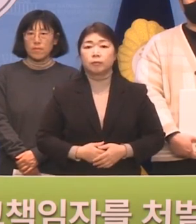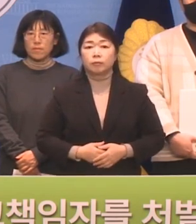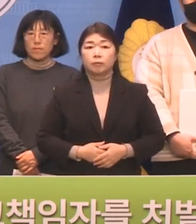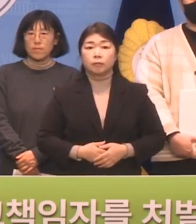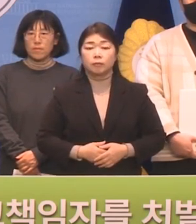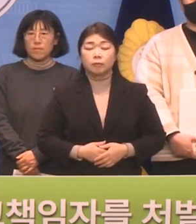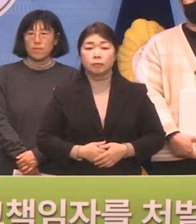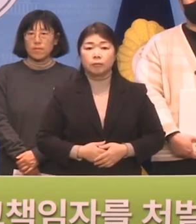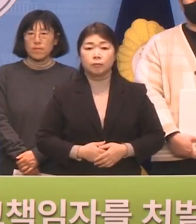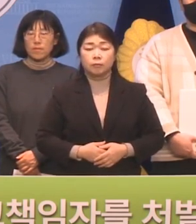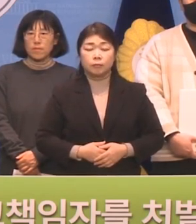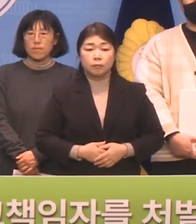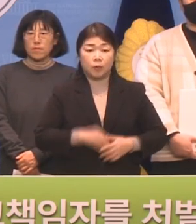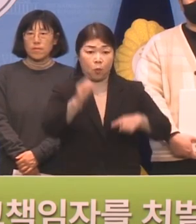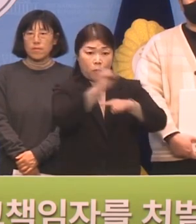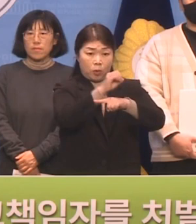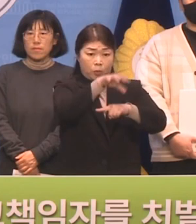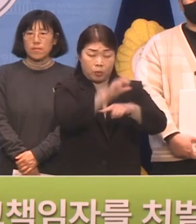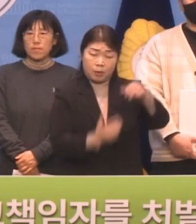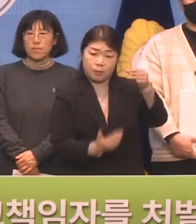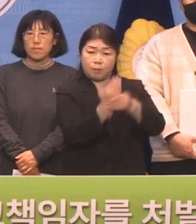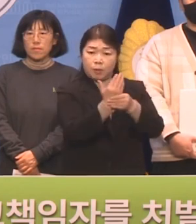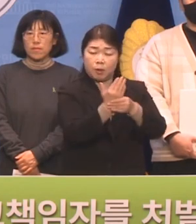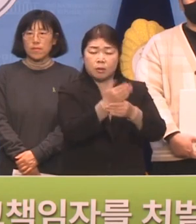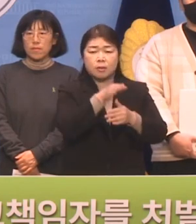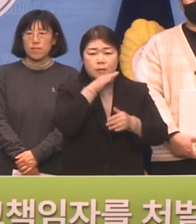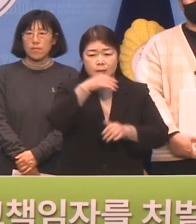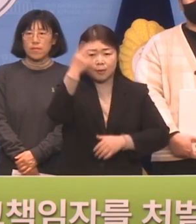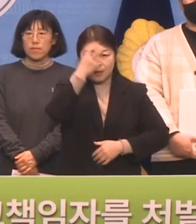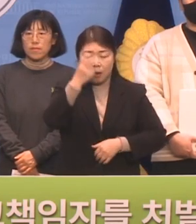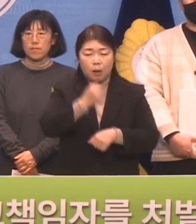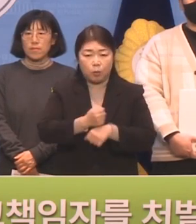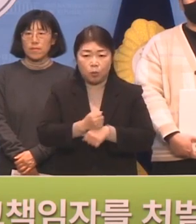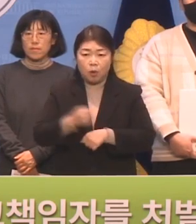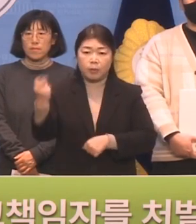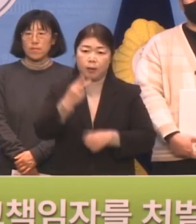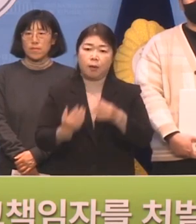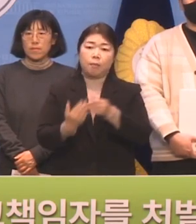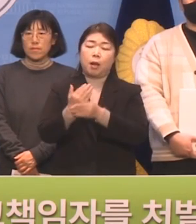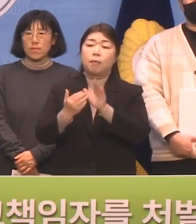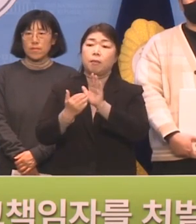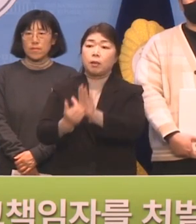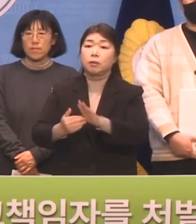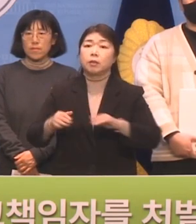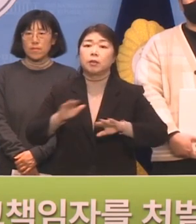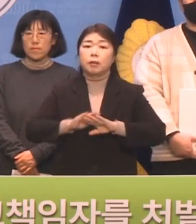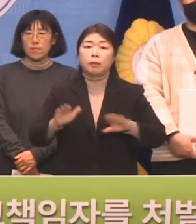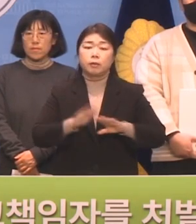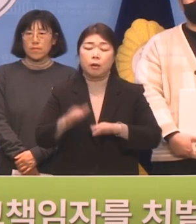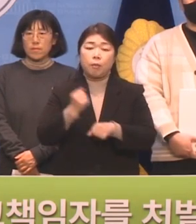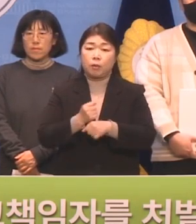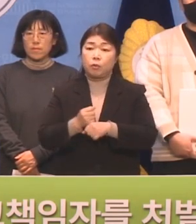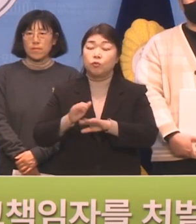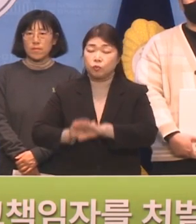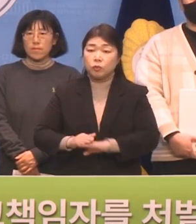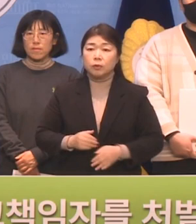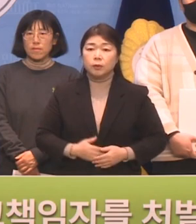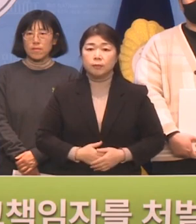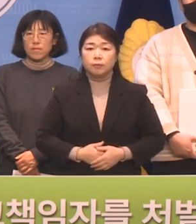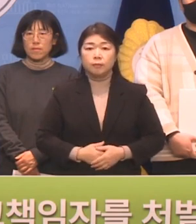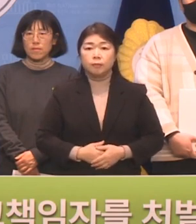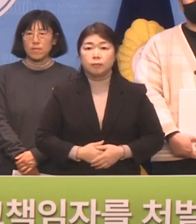오송참사 진상을 제대로 규명하고 또 재발 방지 대책을 수립하고